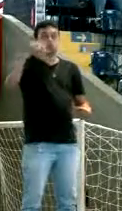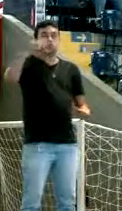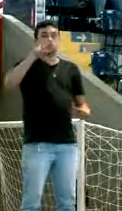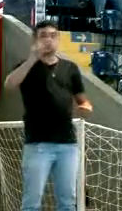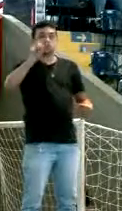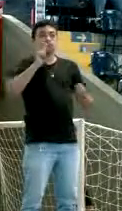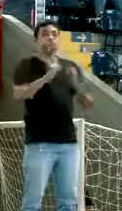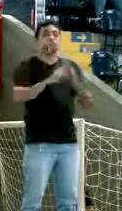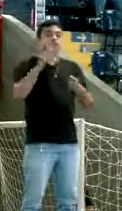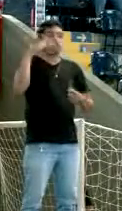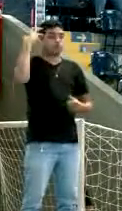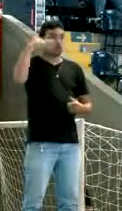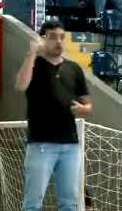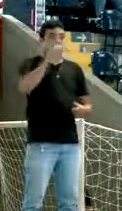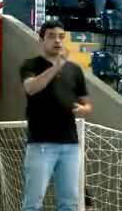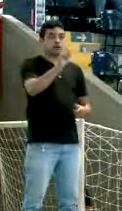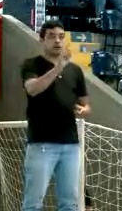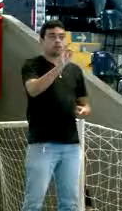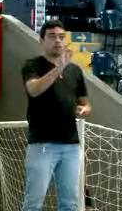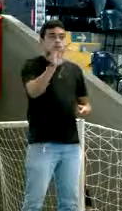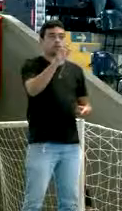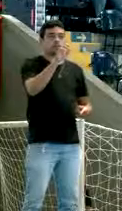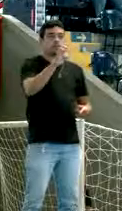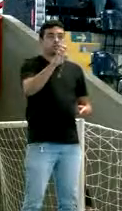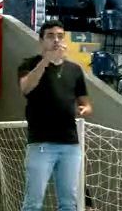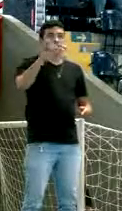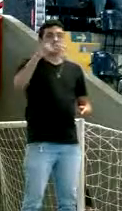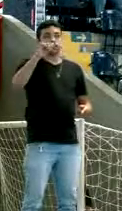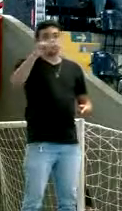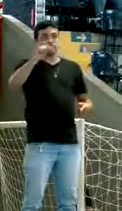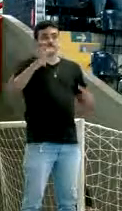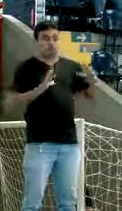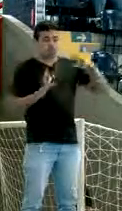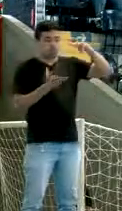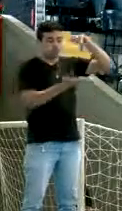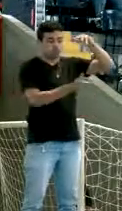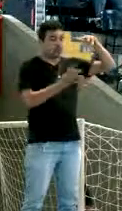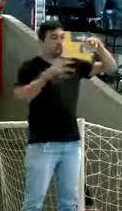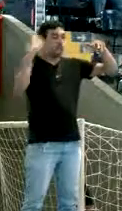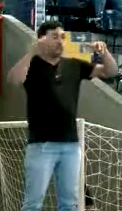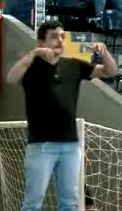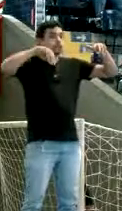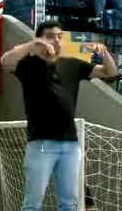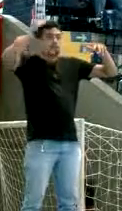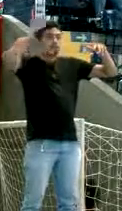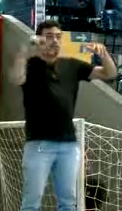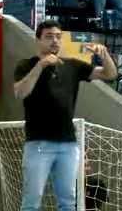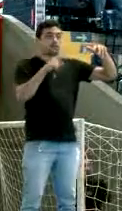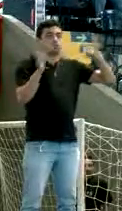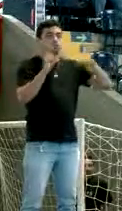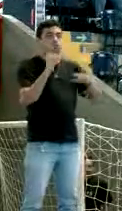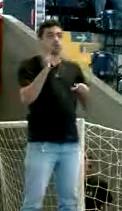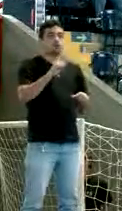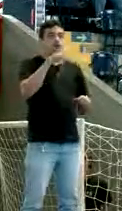Garota de Ipanema é a música mais ouvida no planeta Terra. Não é Michel Teló,